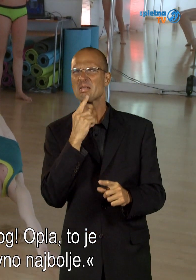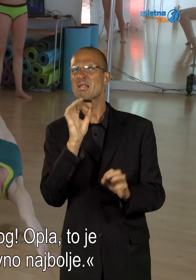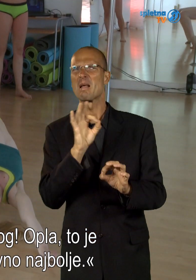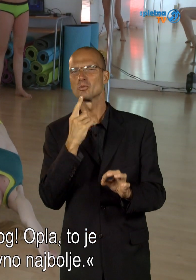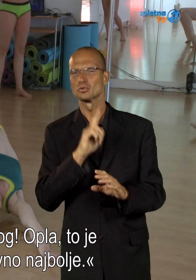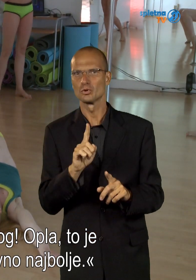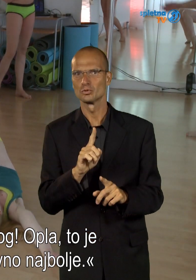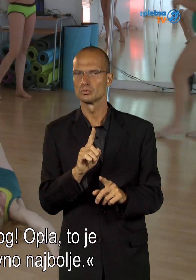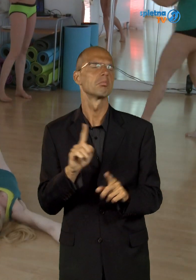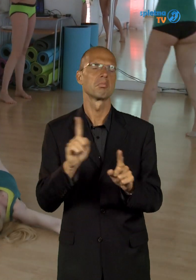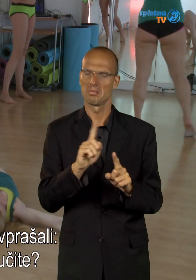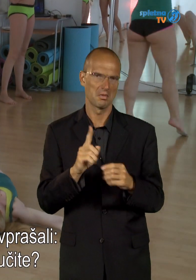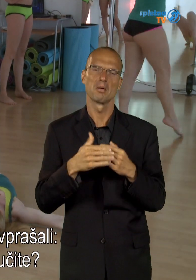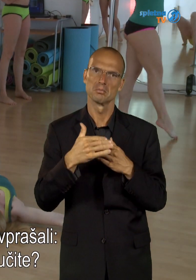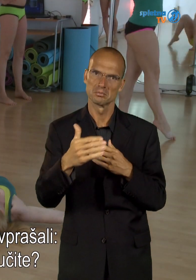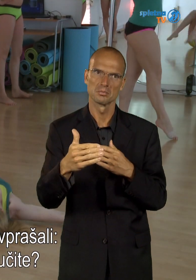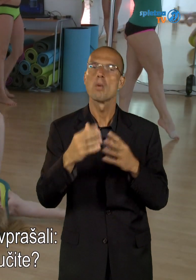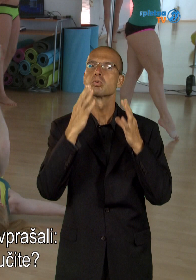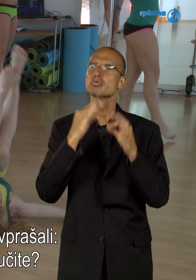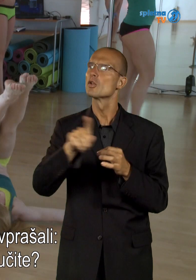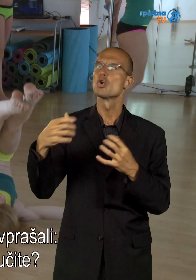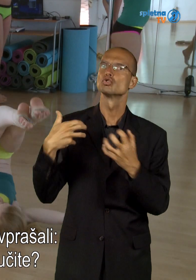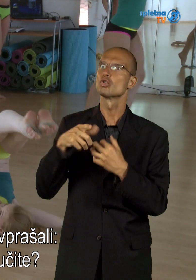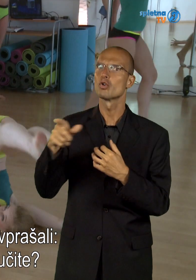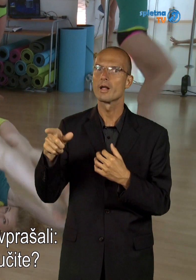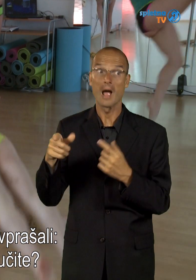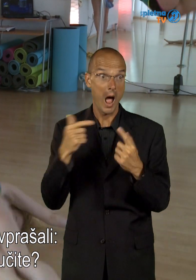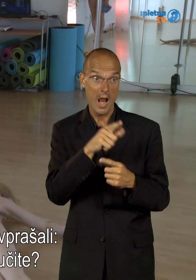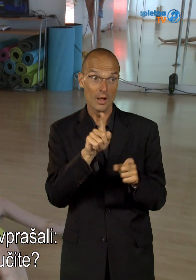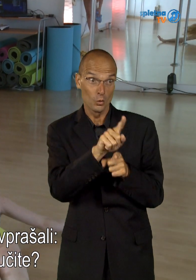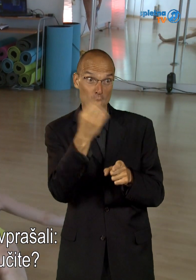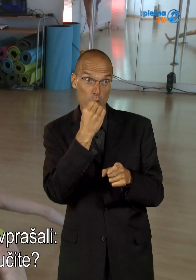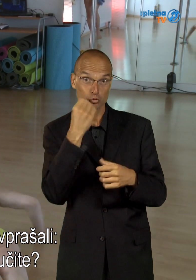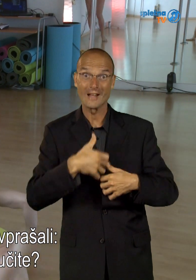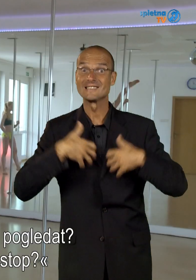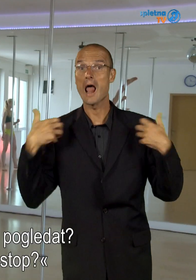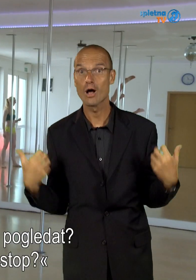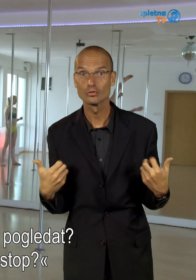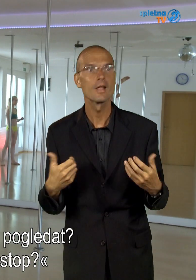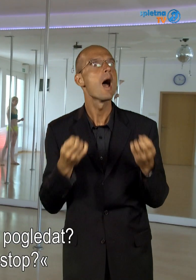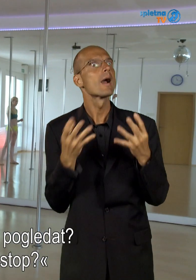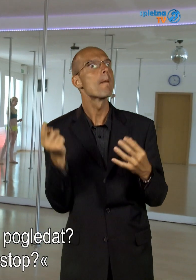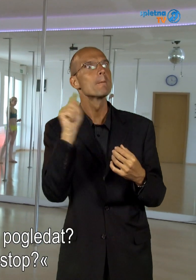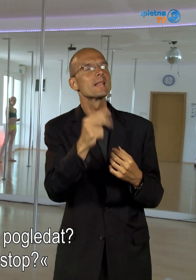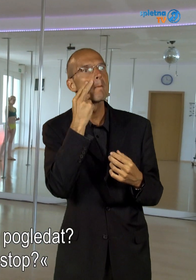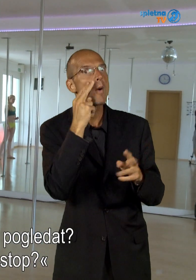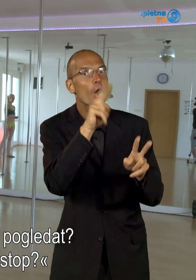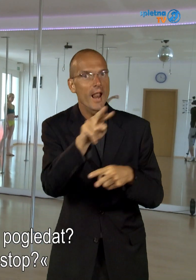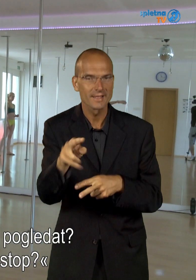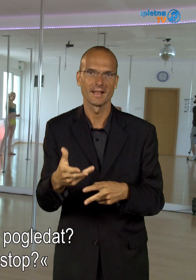lih najboljš. Drugače pa ponovadi kaj, kakšni sošolci so bili, ja, se slača tudi učite, kam te pa lahko pridemo